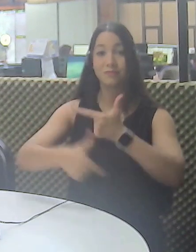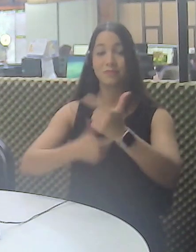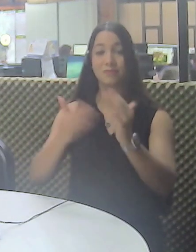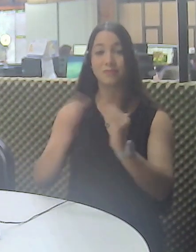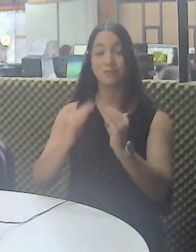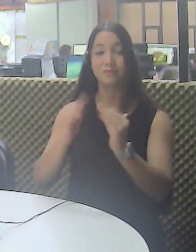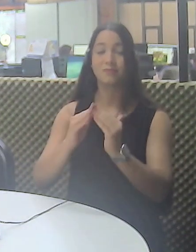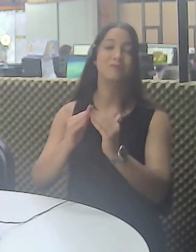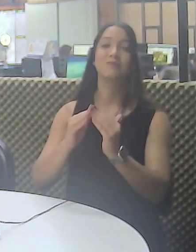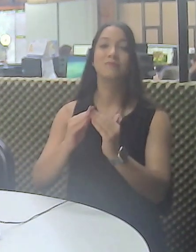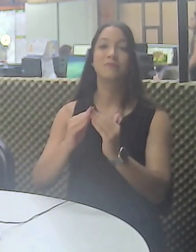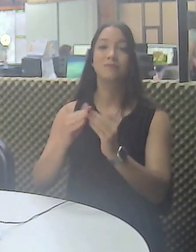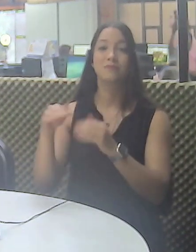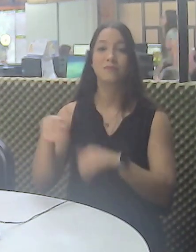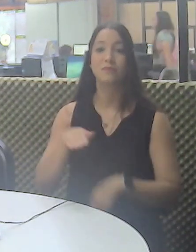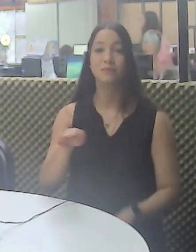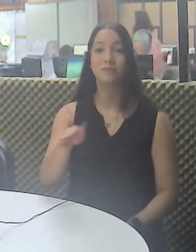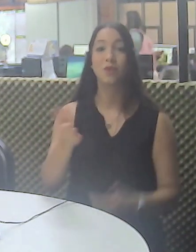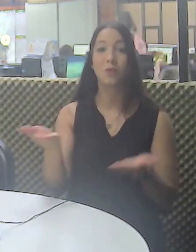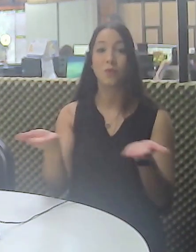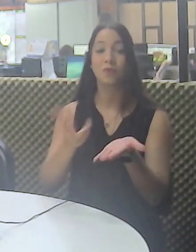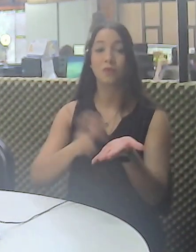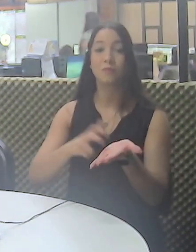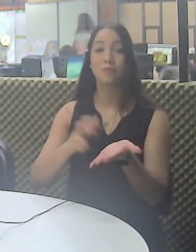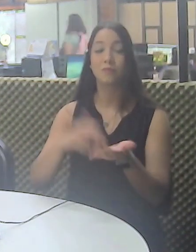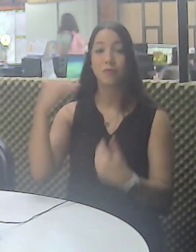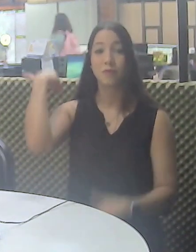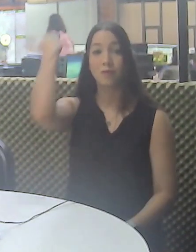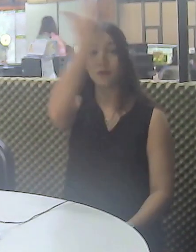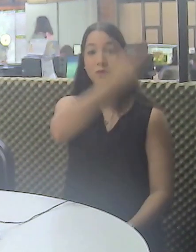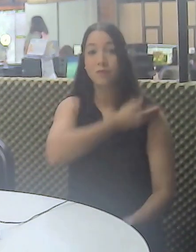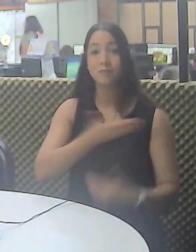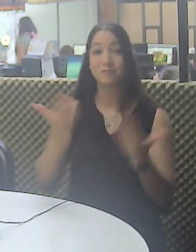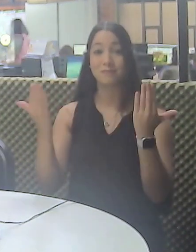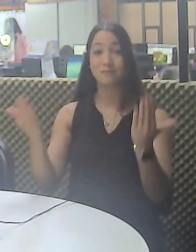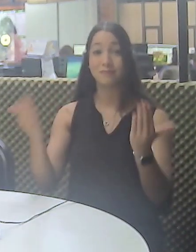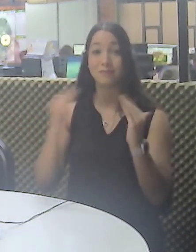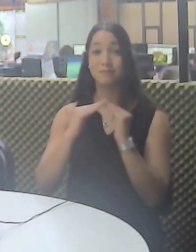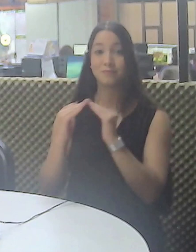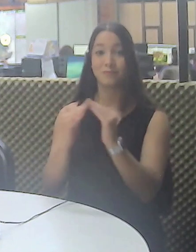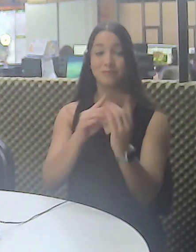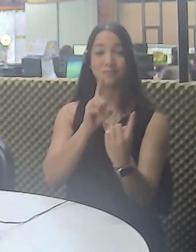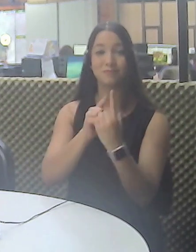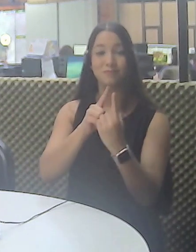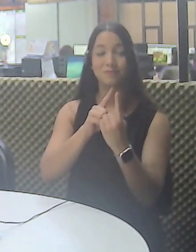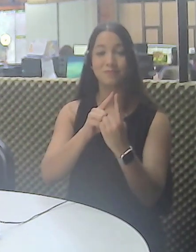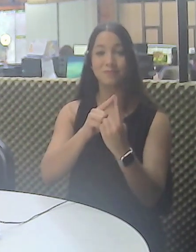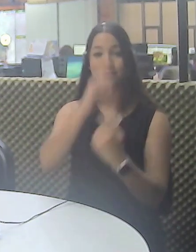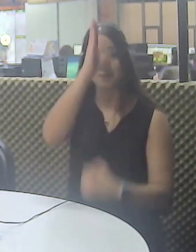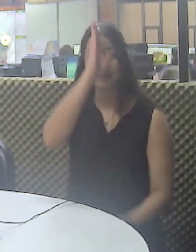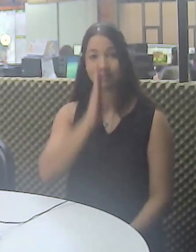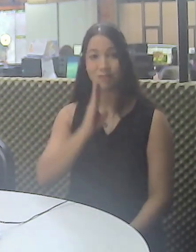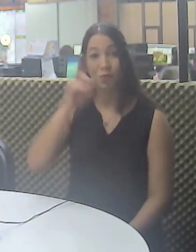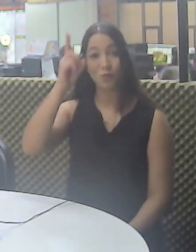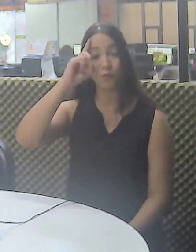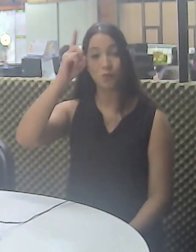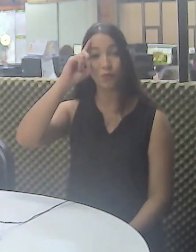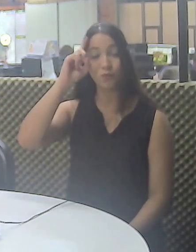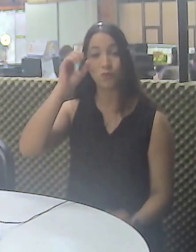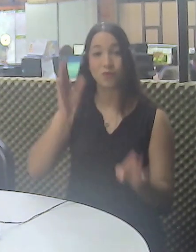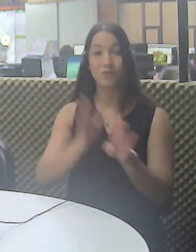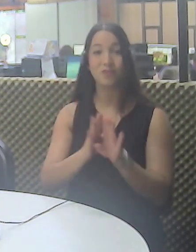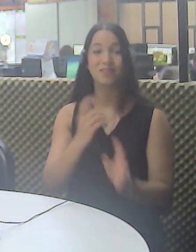Trabalho e Habitação, estacionou hoje pela manhã no bairro Nossa Senhora das Graças. Os atendimentos são gratuitos e ocorrem todos os dias